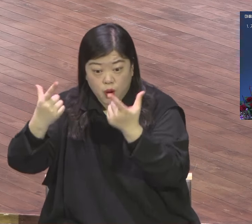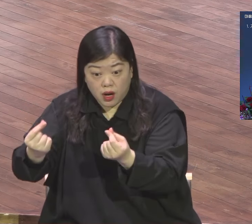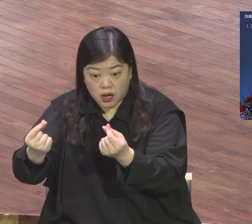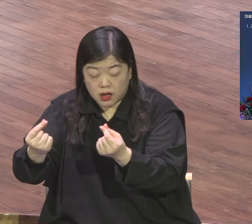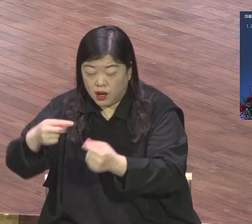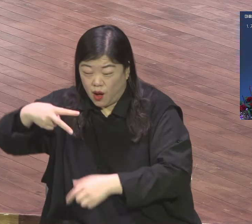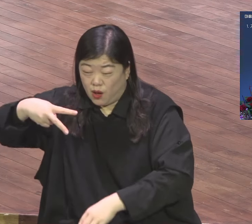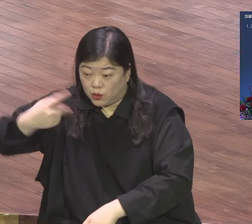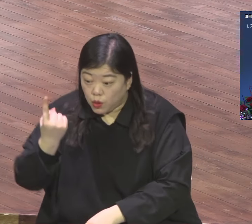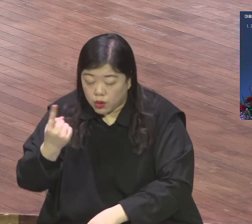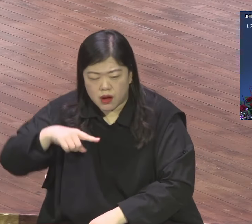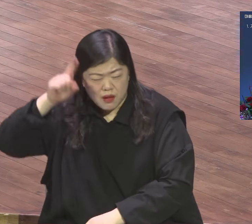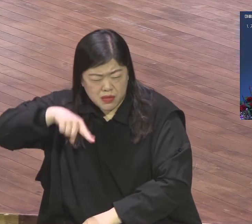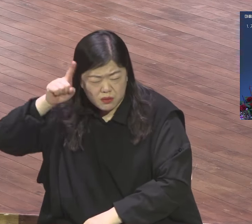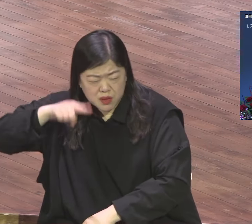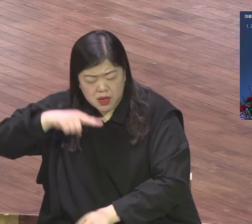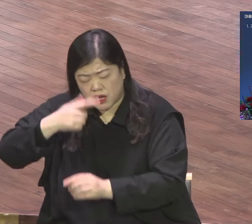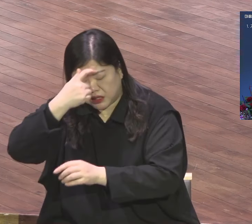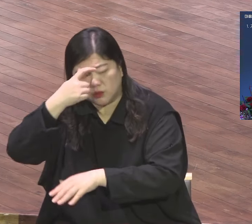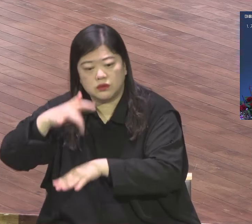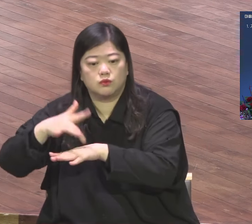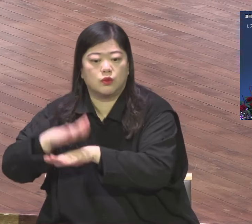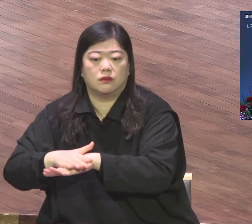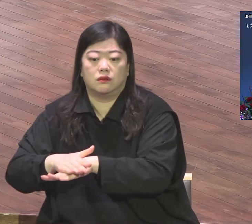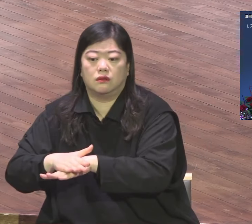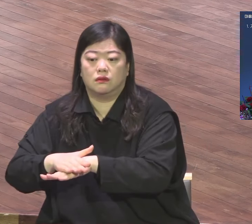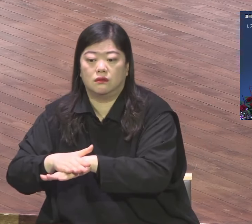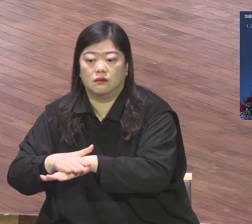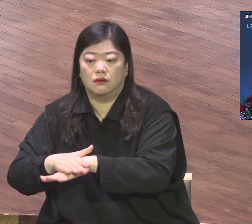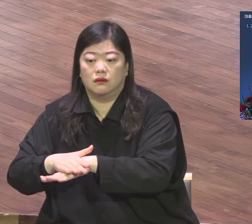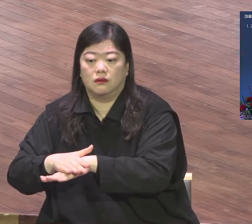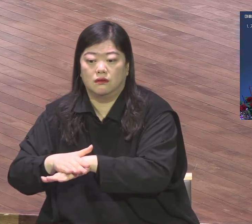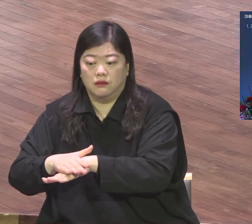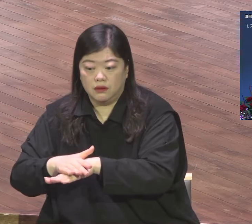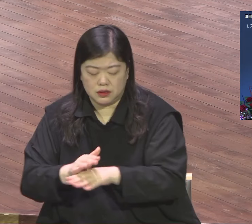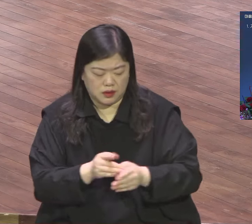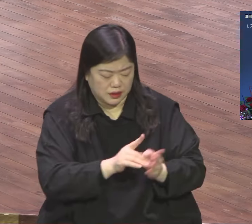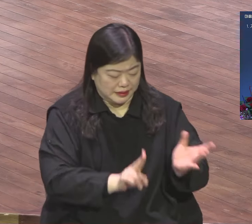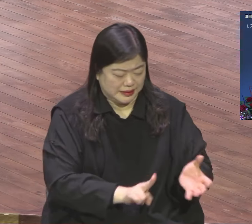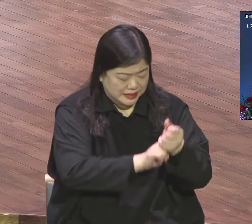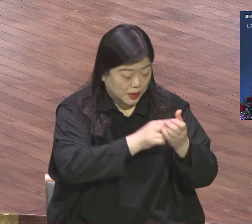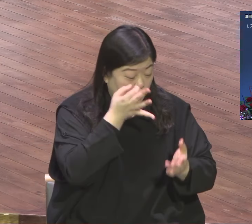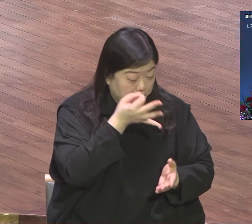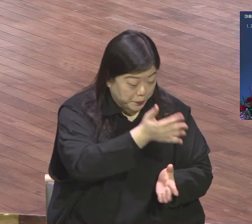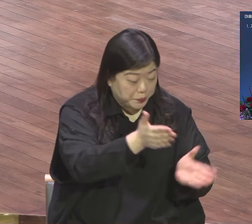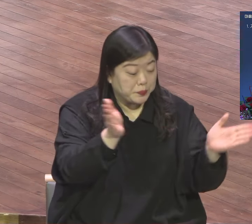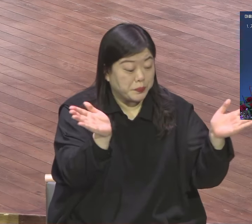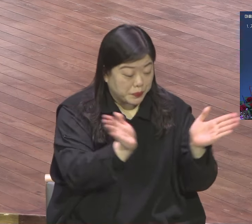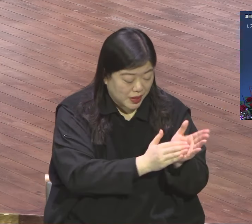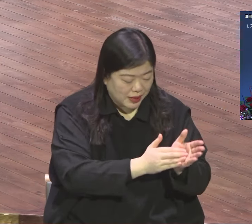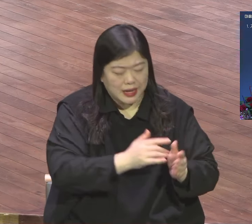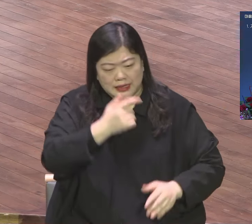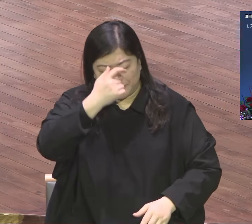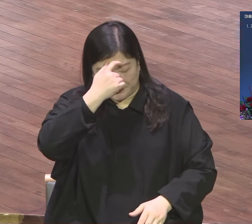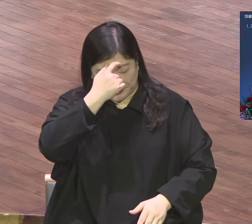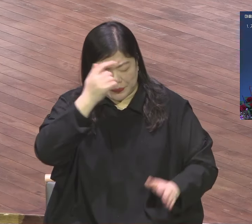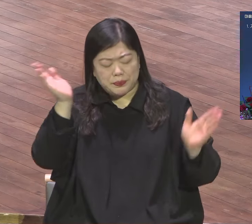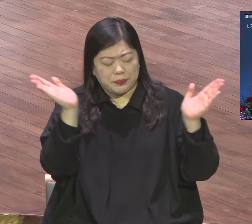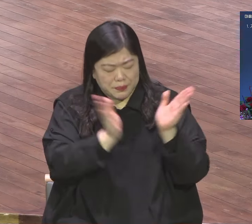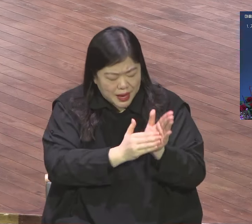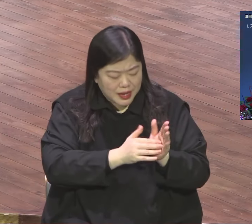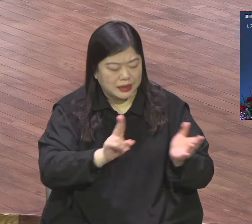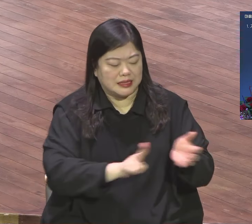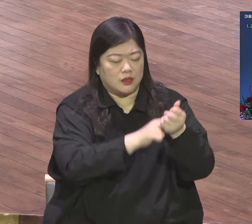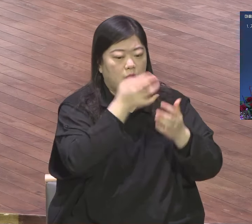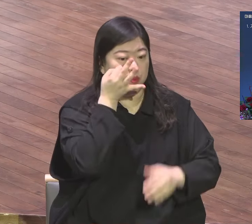보면 사역을 마친 후에 또다시 기도하시려 산으로 가셨다. 시작과 마무리가